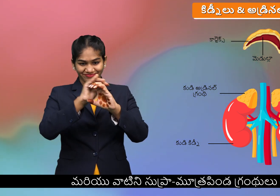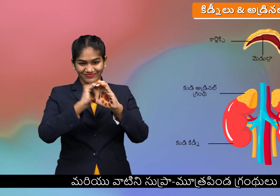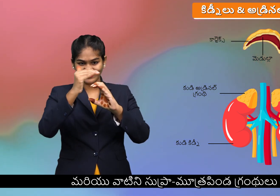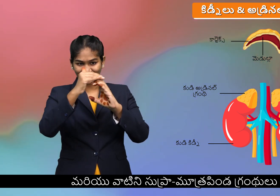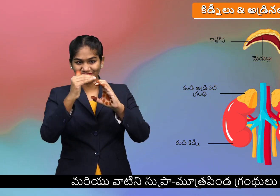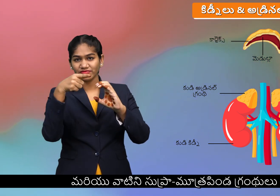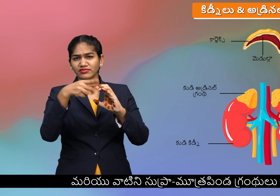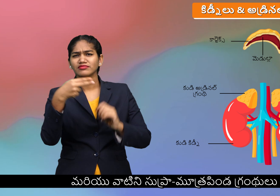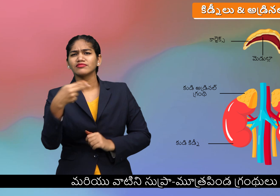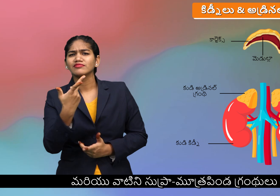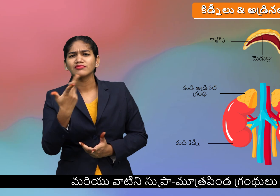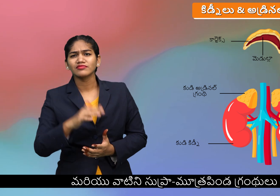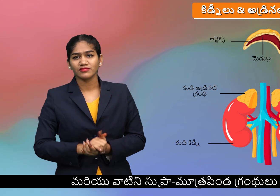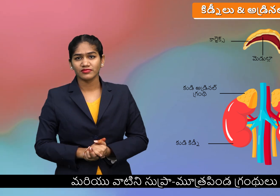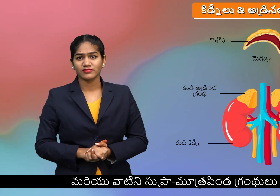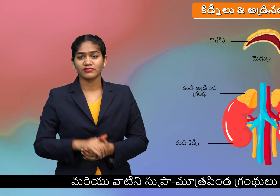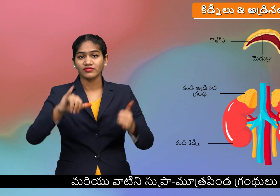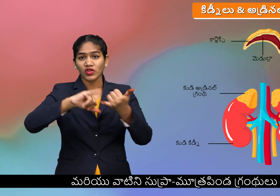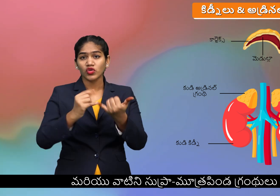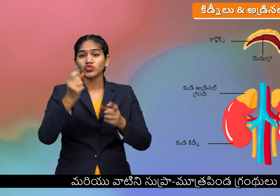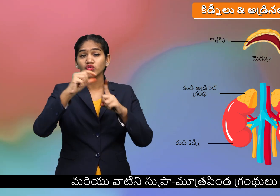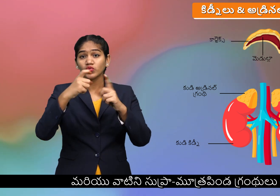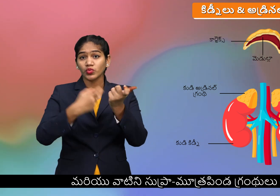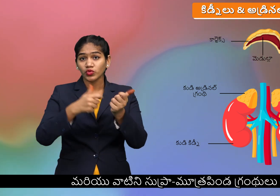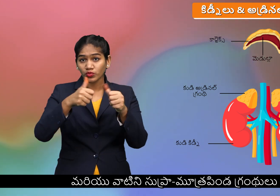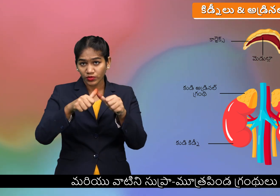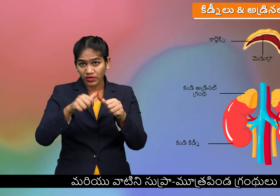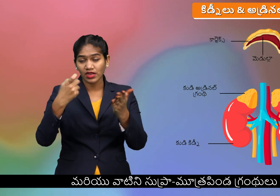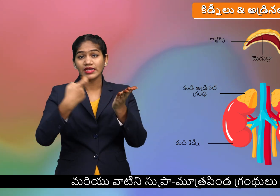మరియు వాటిని సుప్రామూత్రపిండ గ్రంథులు అంటారు.